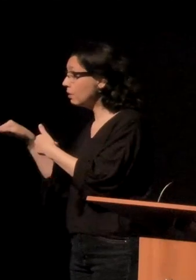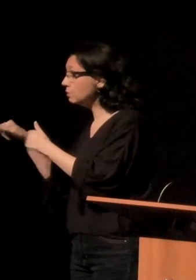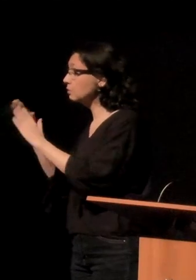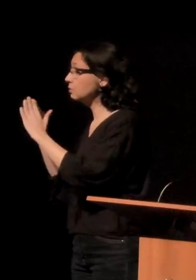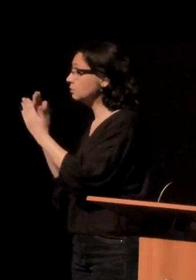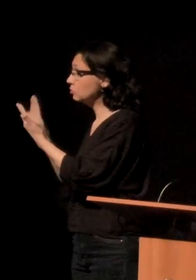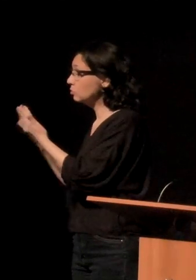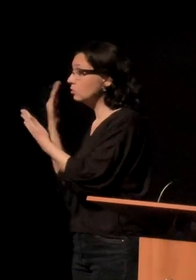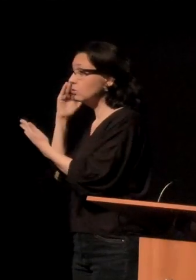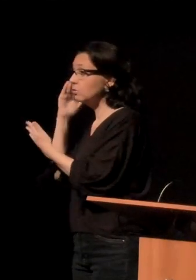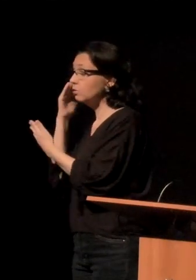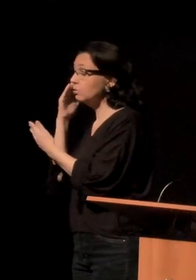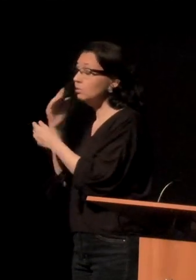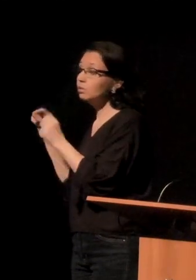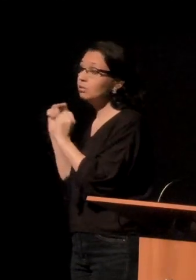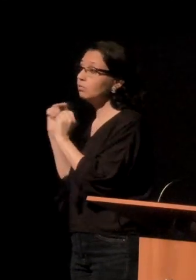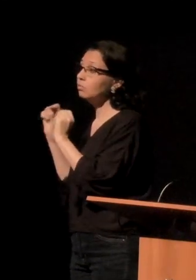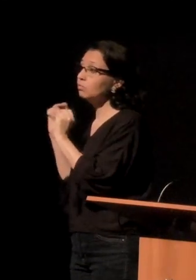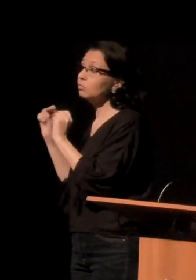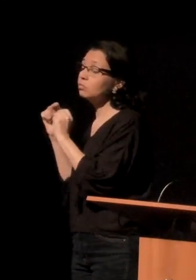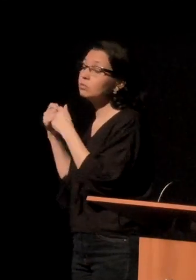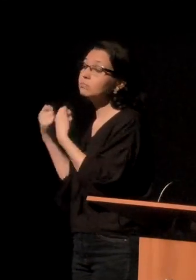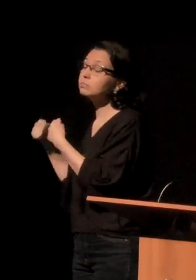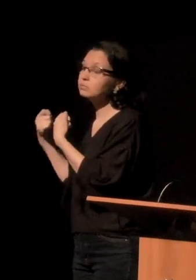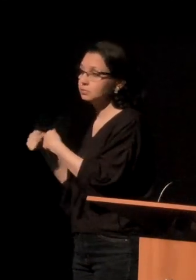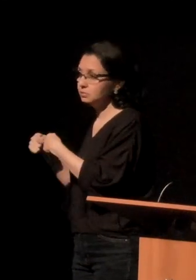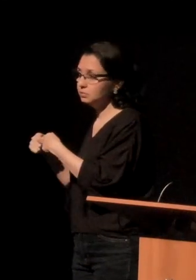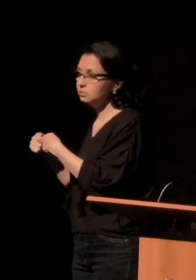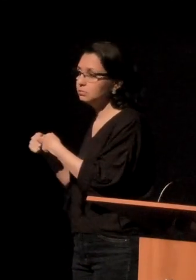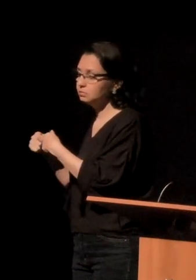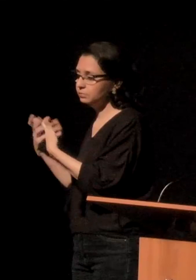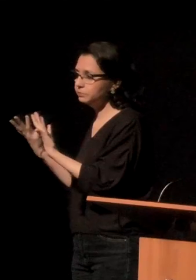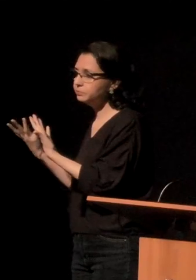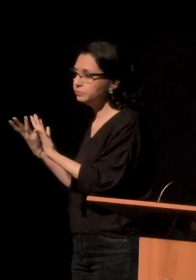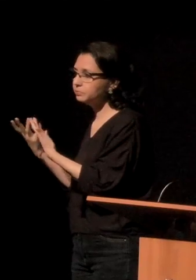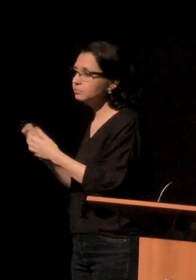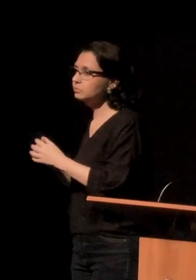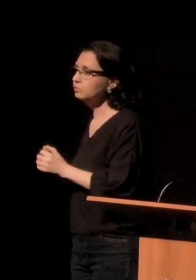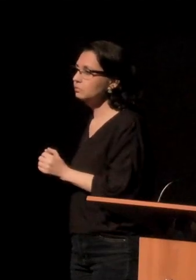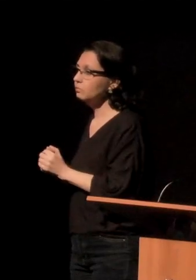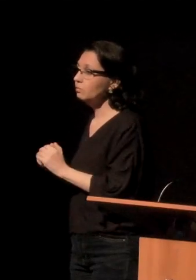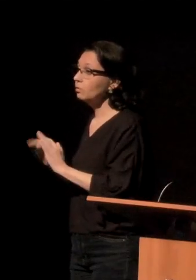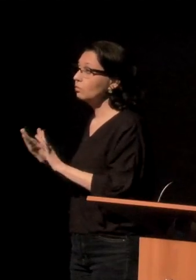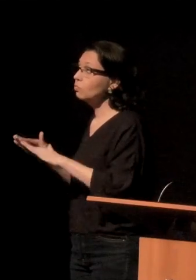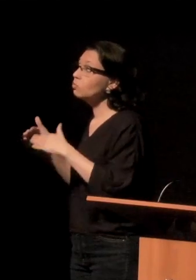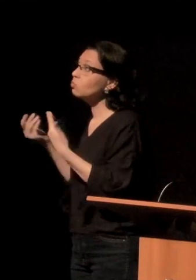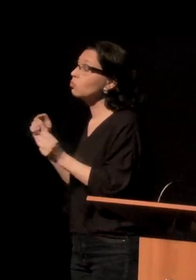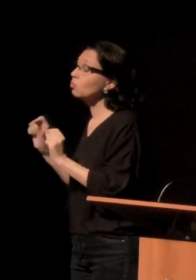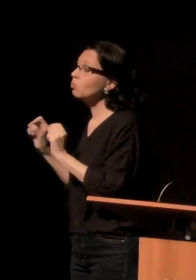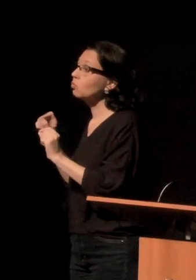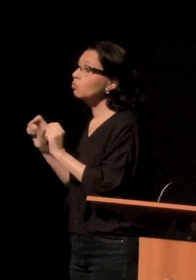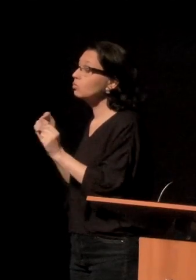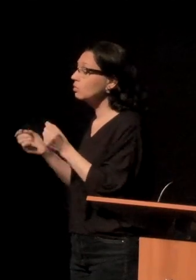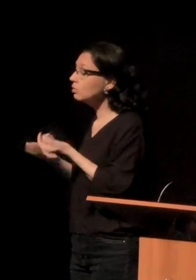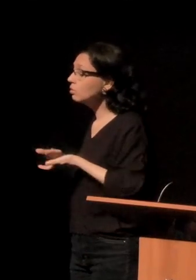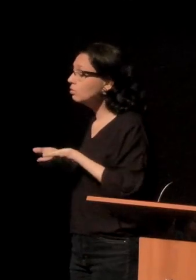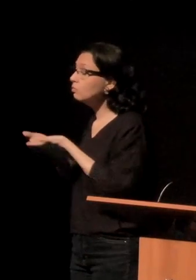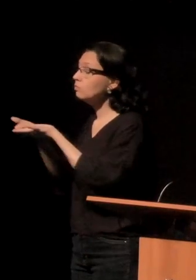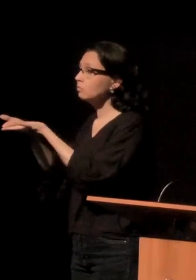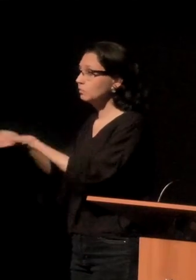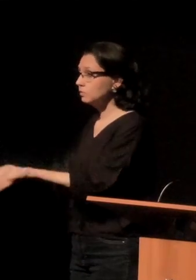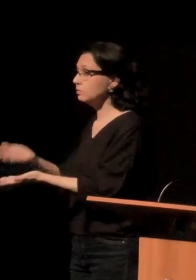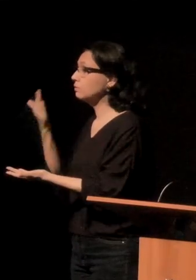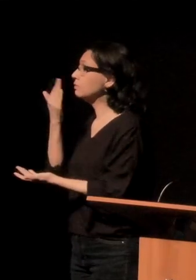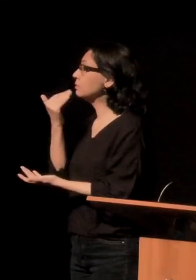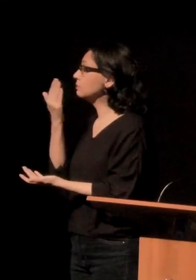é o que que significa essa essa necessidade alimentar especial né Fernanda para